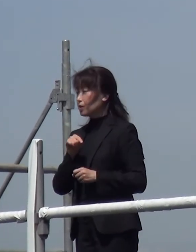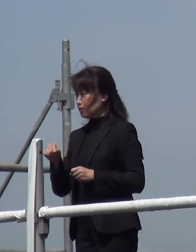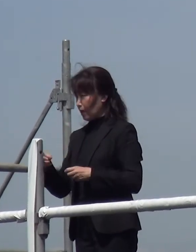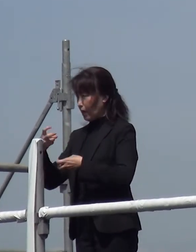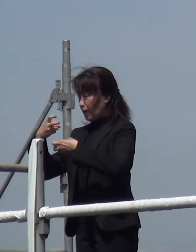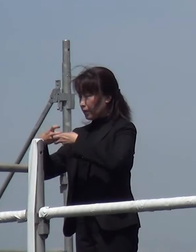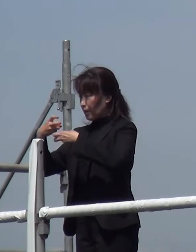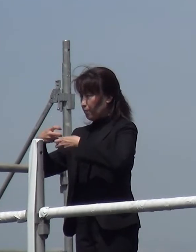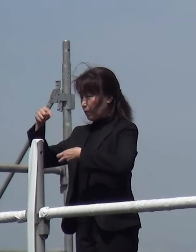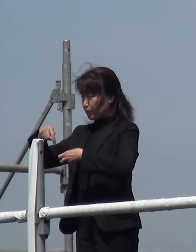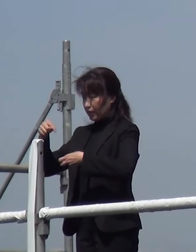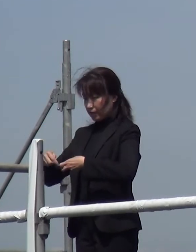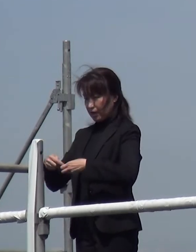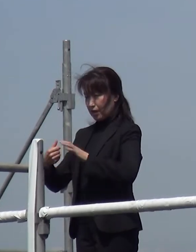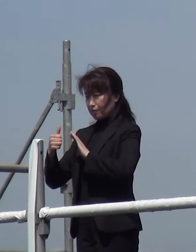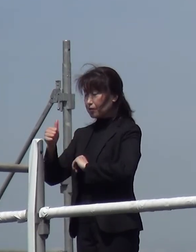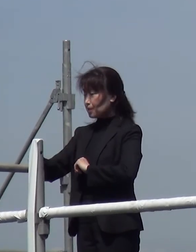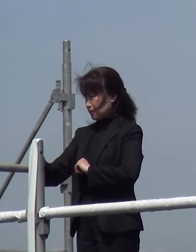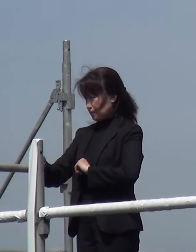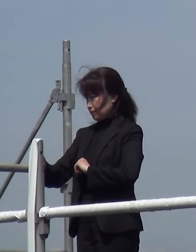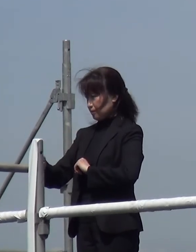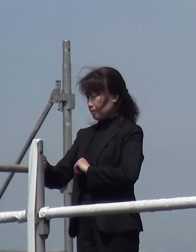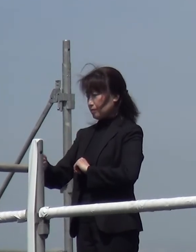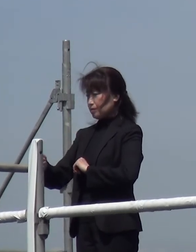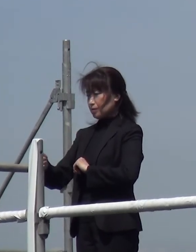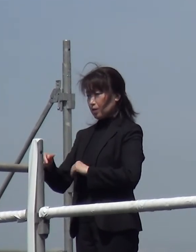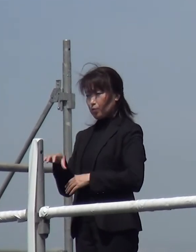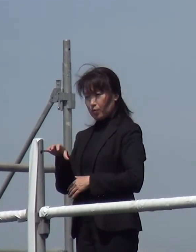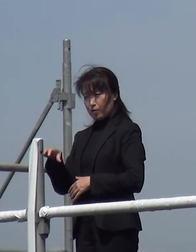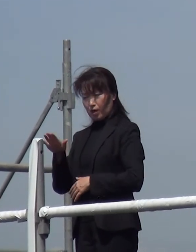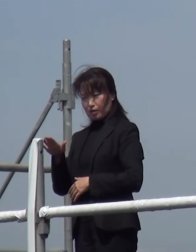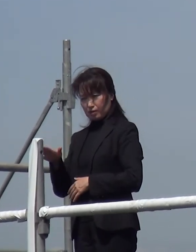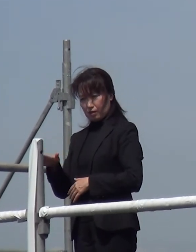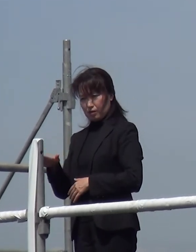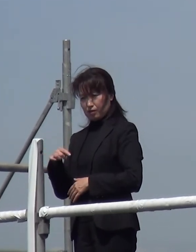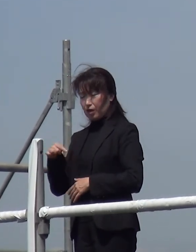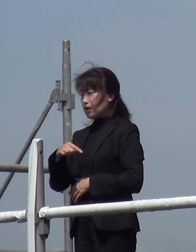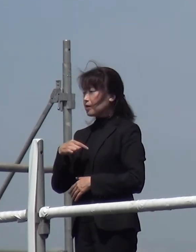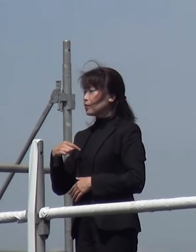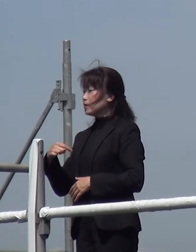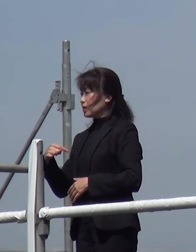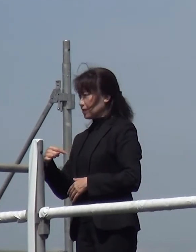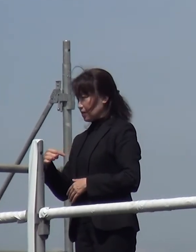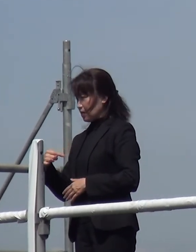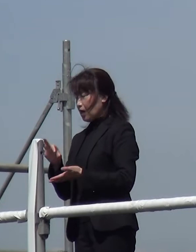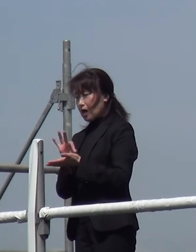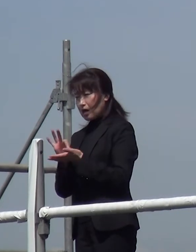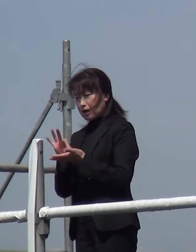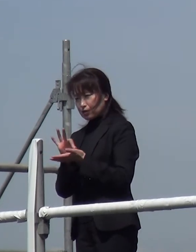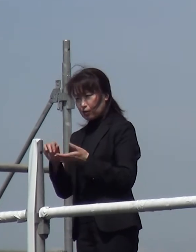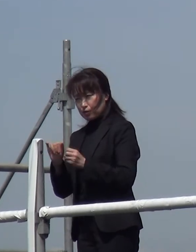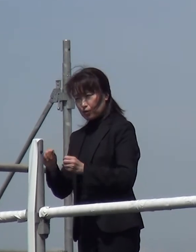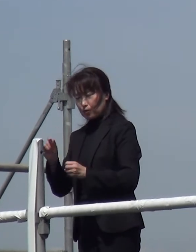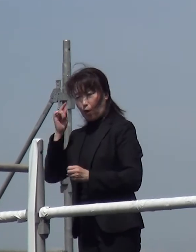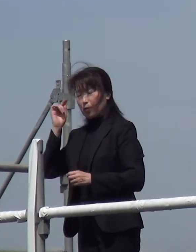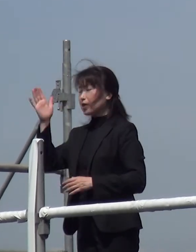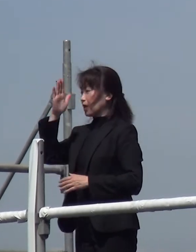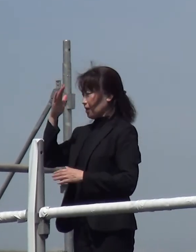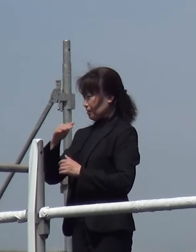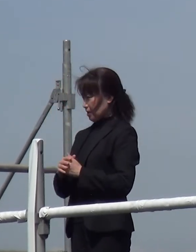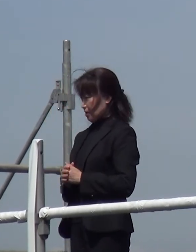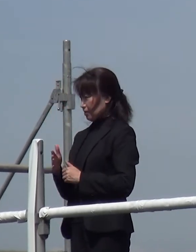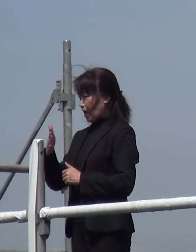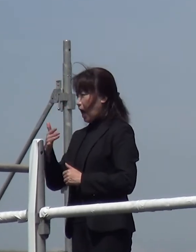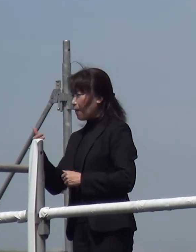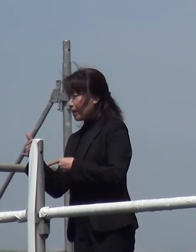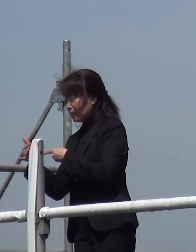憲法によってそれが禁じられているという意見で、それを自分たちが活用しようとはしなかった。ア